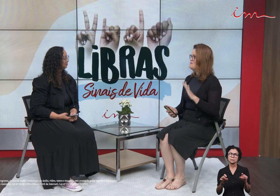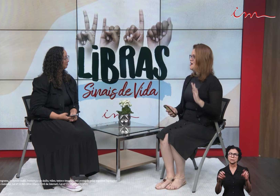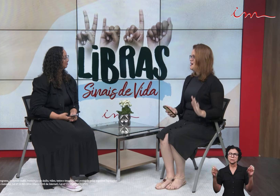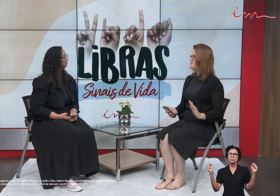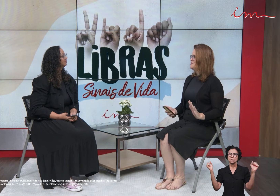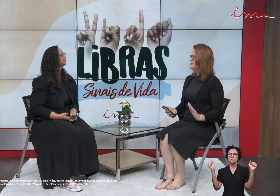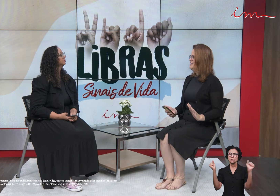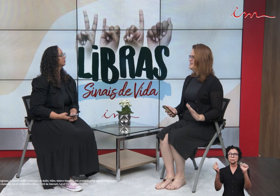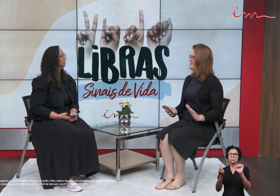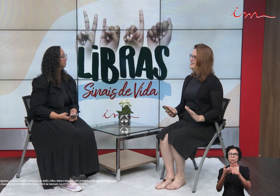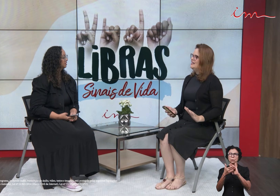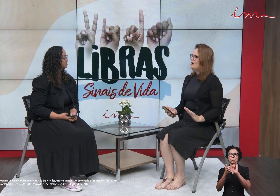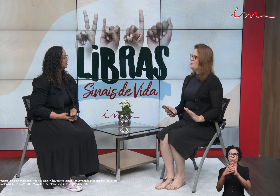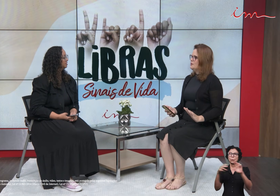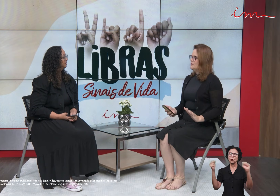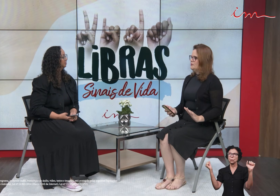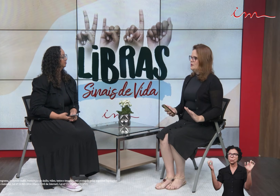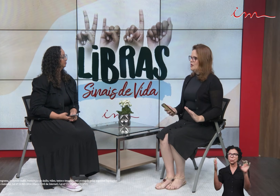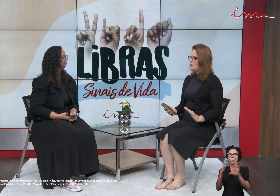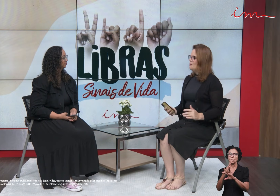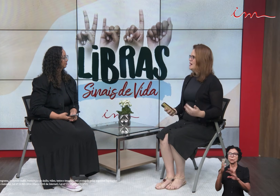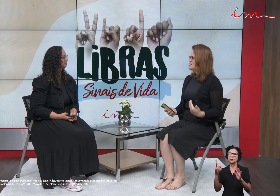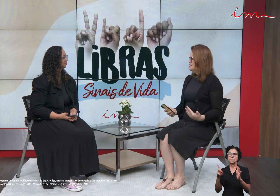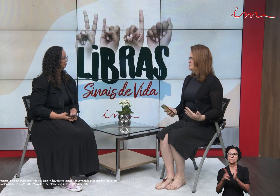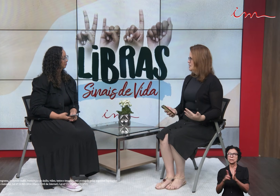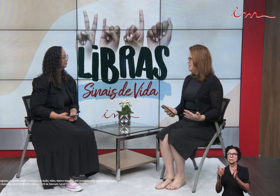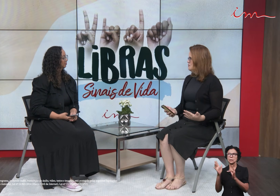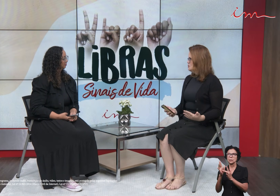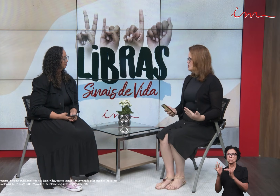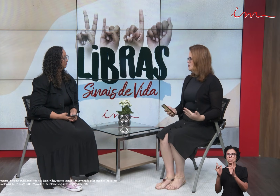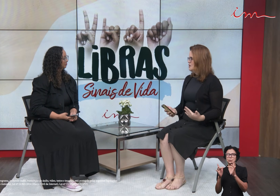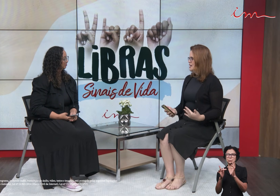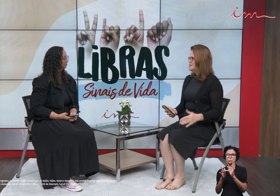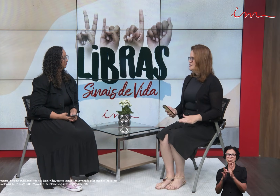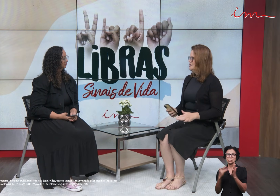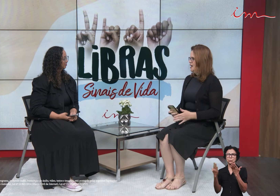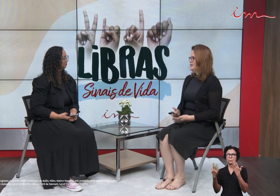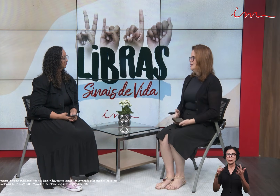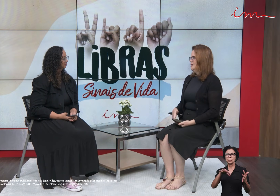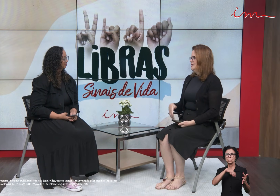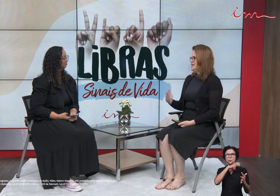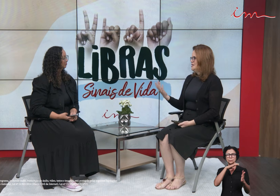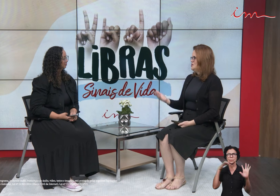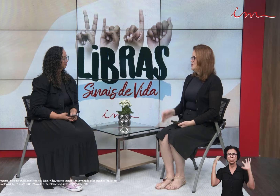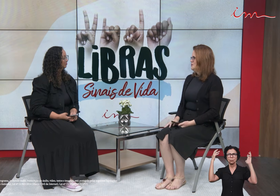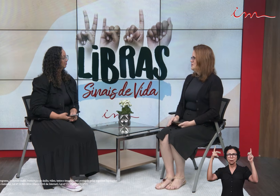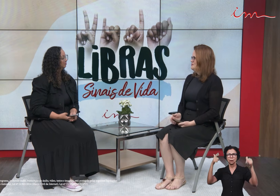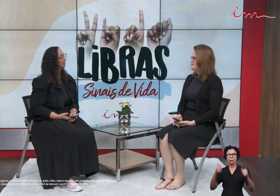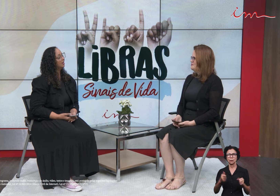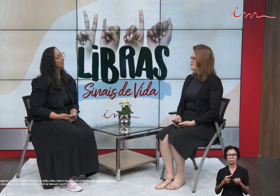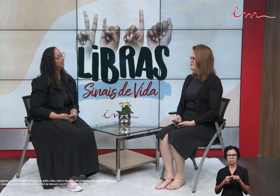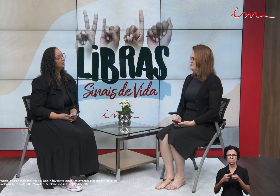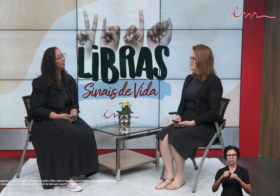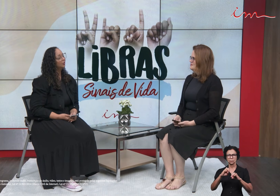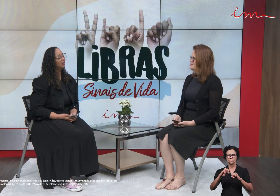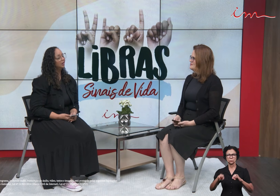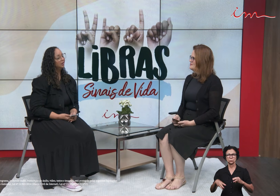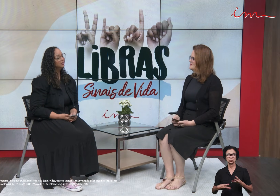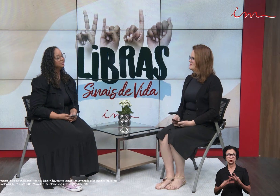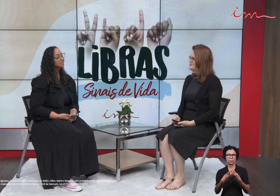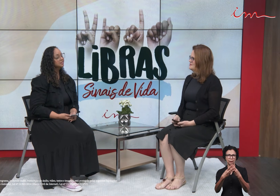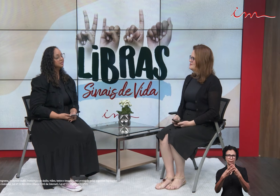que já é a primeira Sim. a primeira comparação, né, vamos colocar assim, que há nessa estrofe.